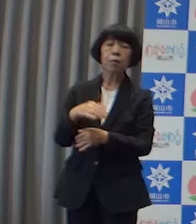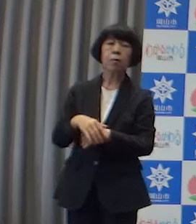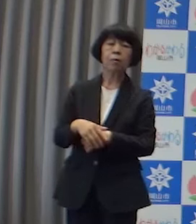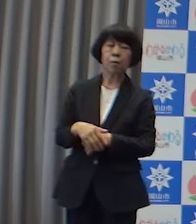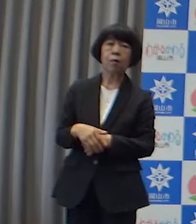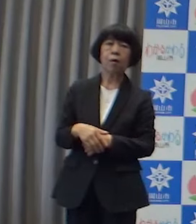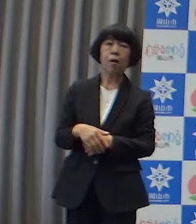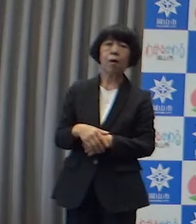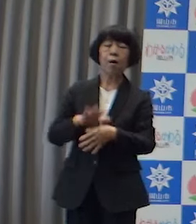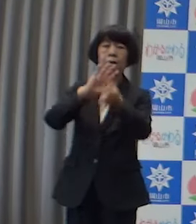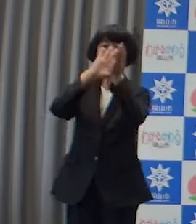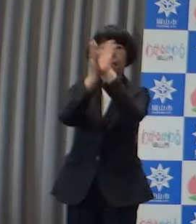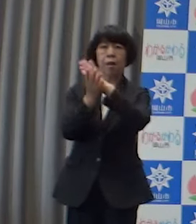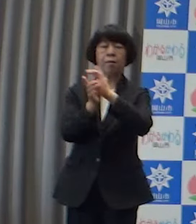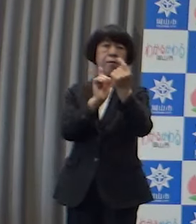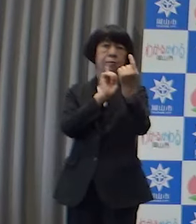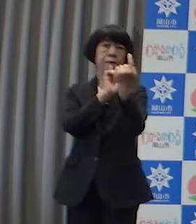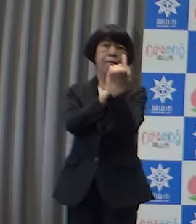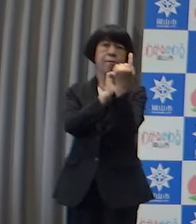県に対して、